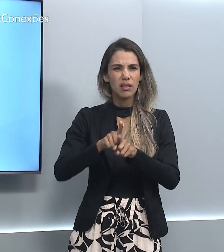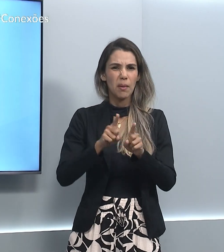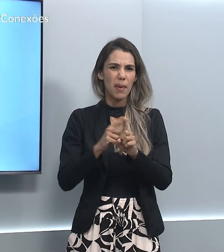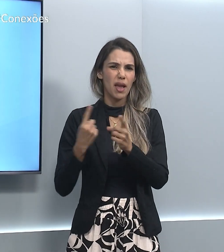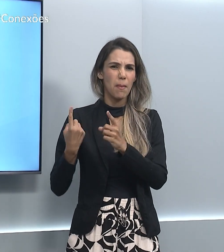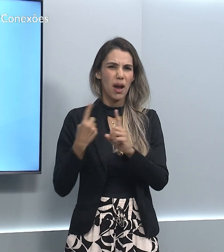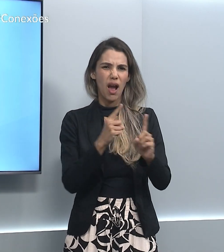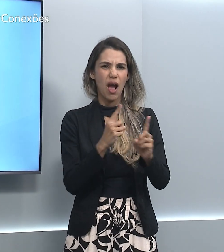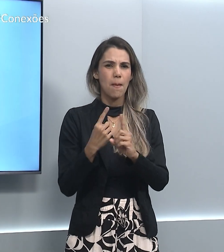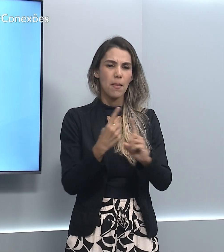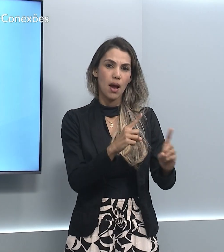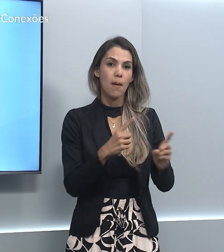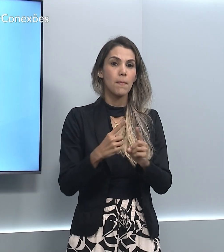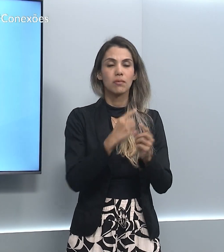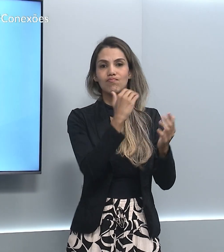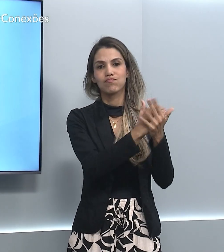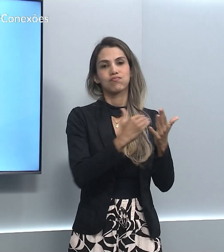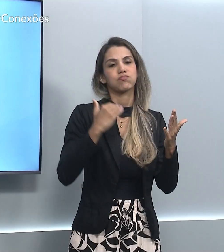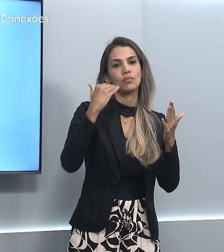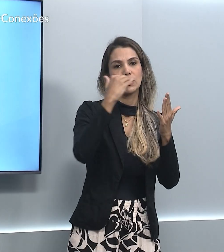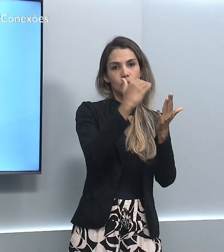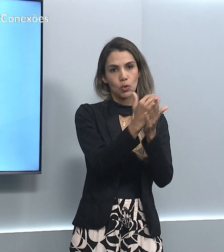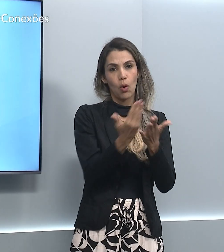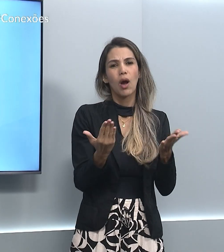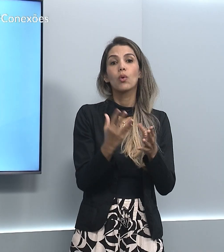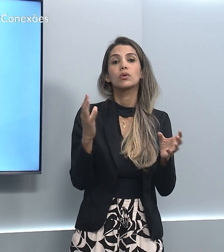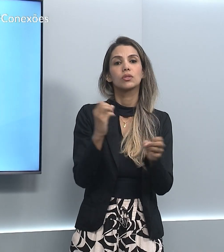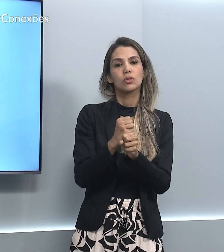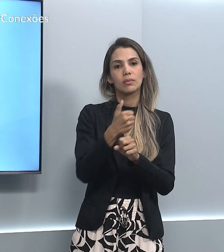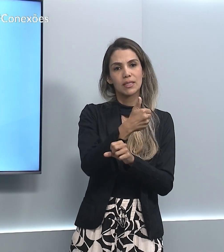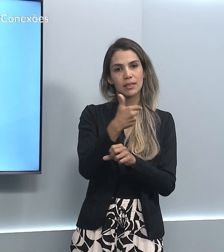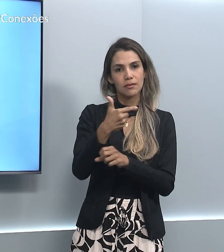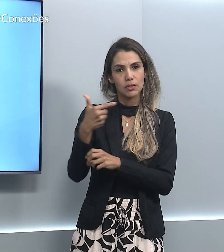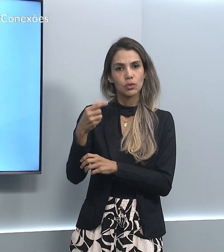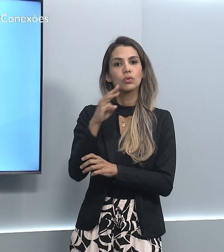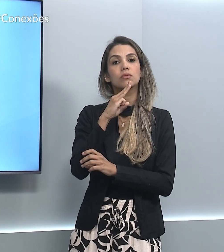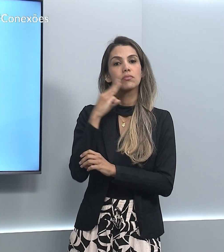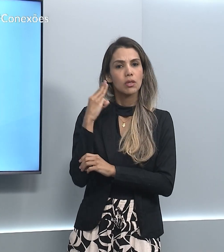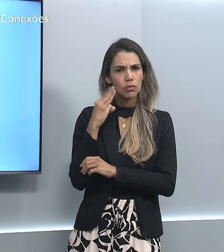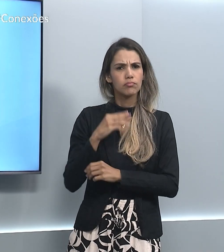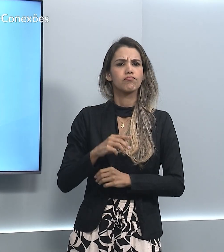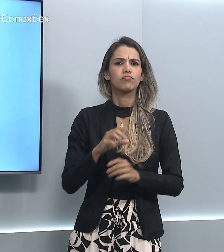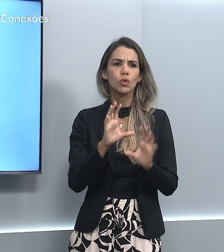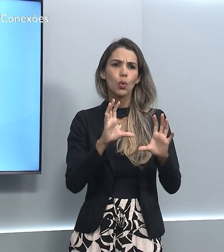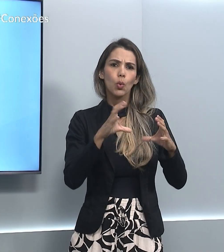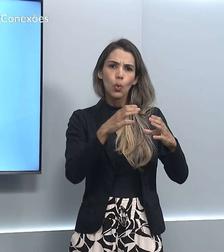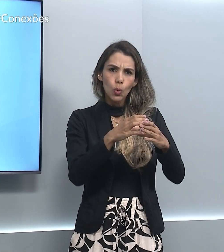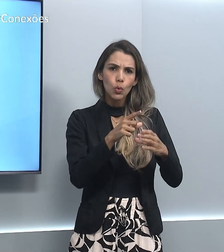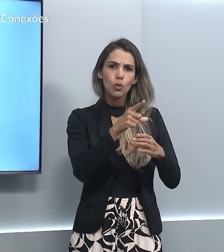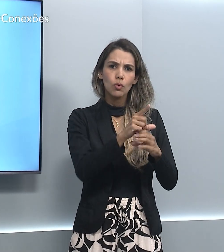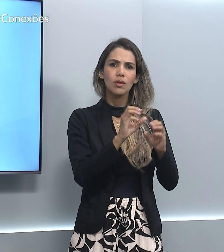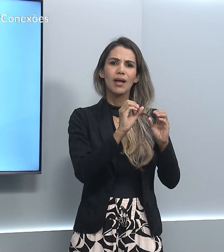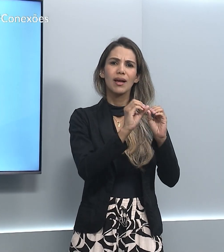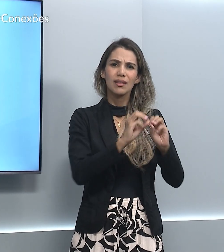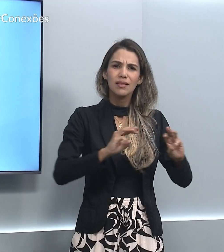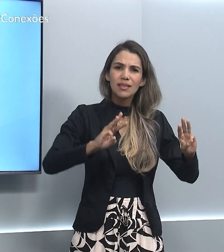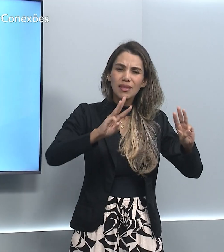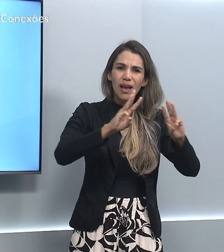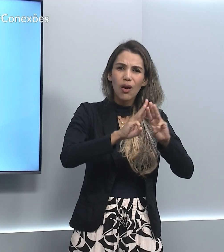de 122 milhões só neste ano. A Agência de Refugiados da ONU diz que é um